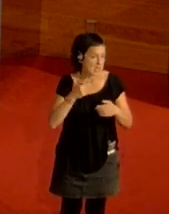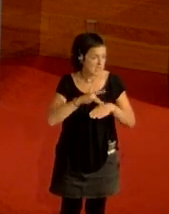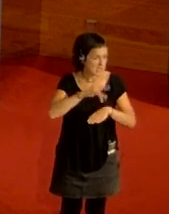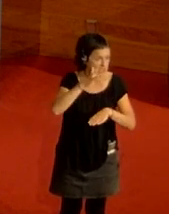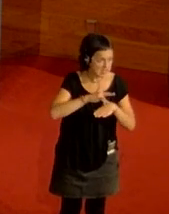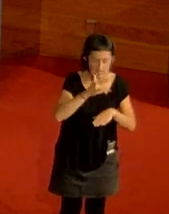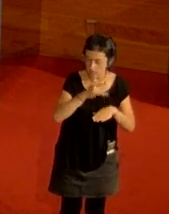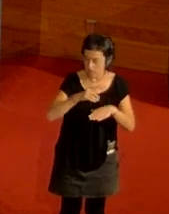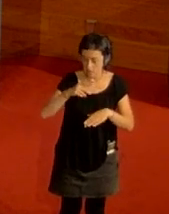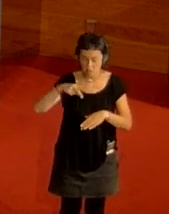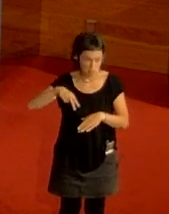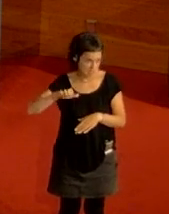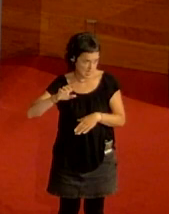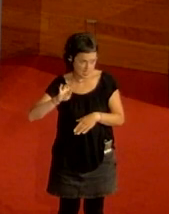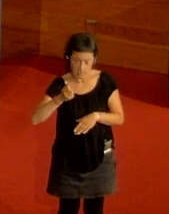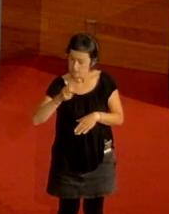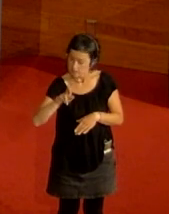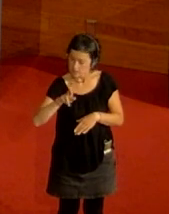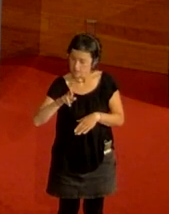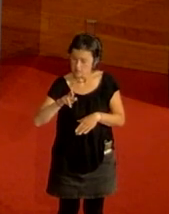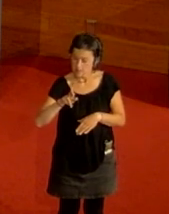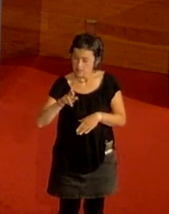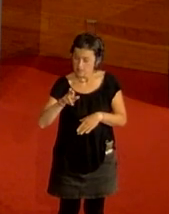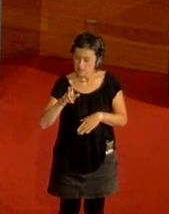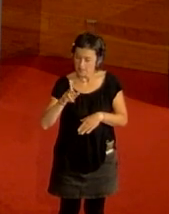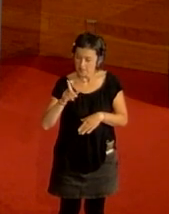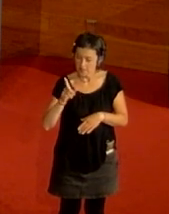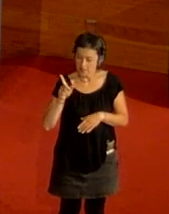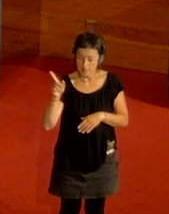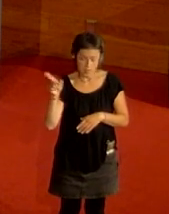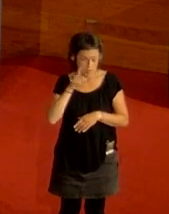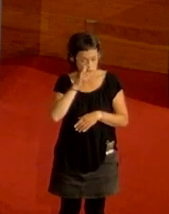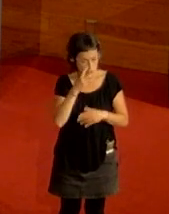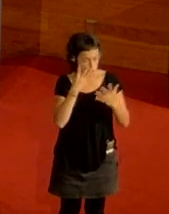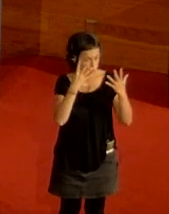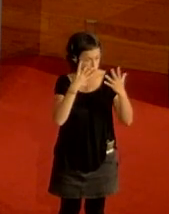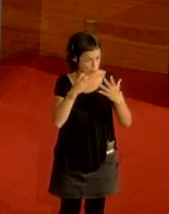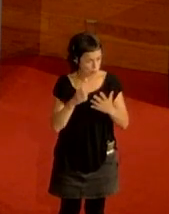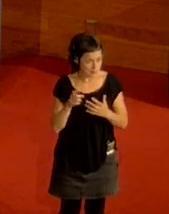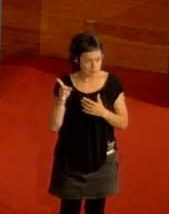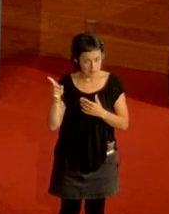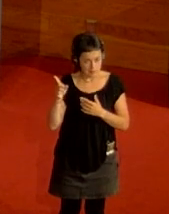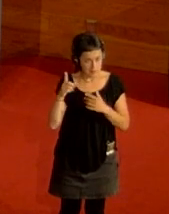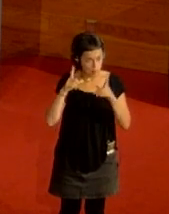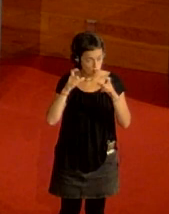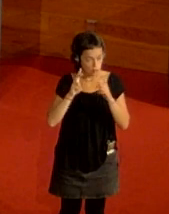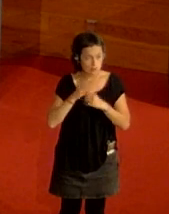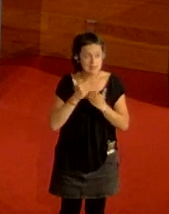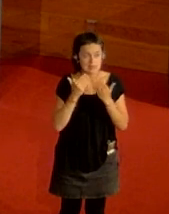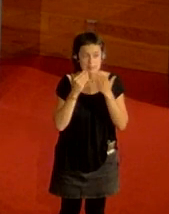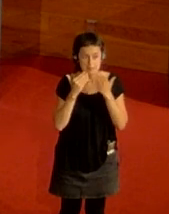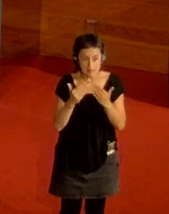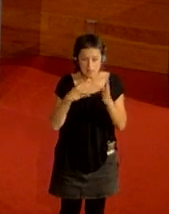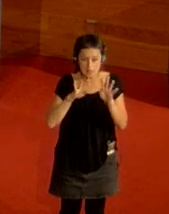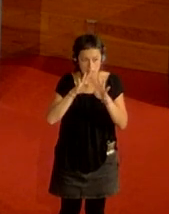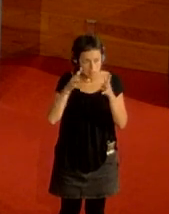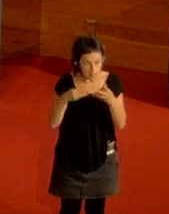netar eh que nos permiten eh nos permitían en los años 90 ver e Cómo se estaba construyendo internet